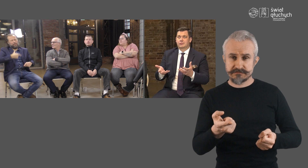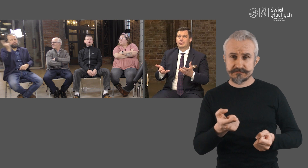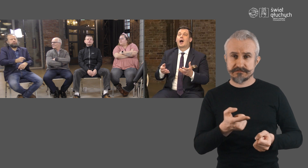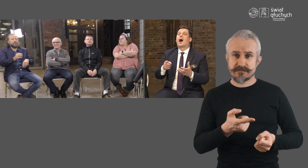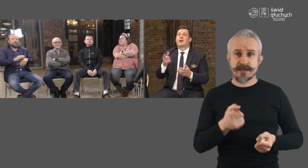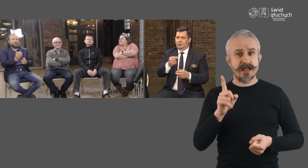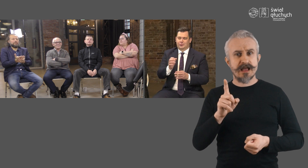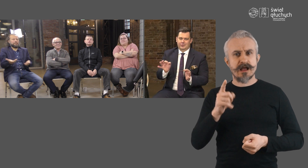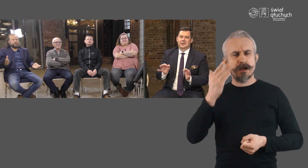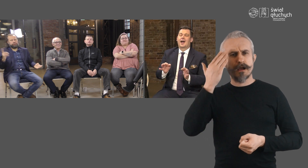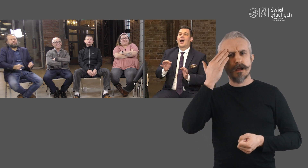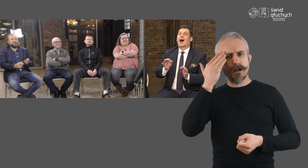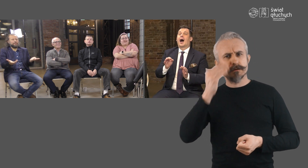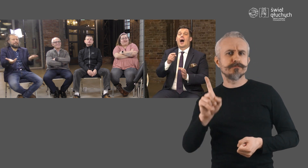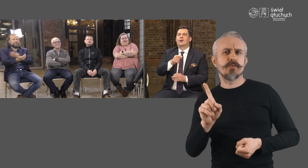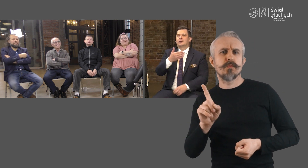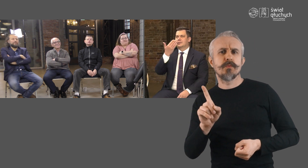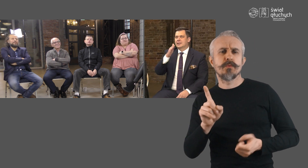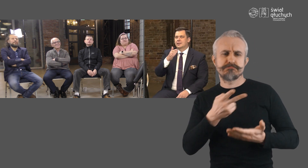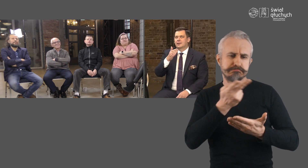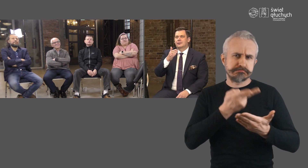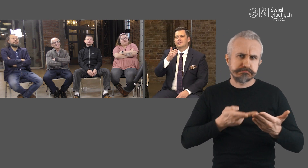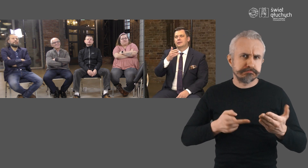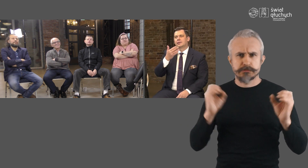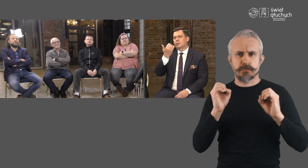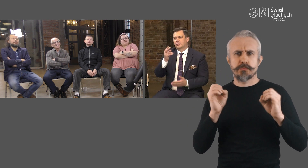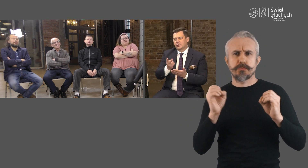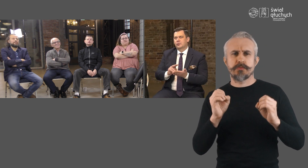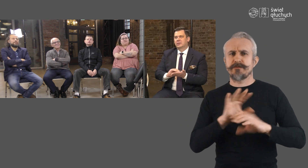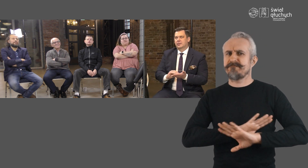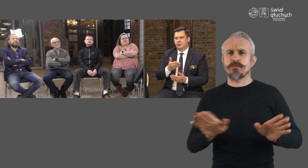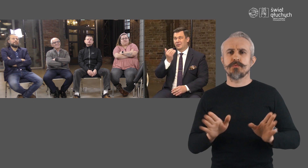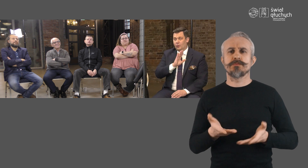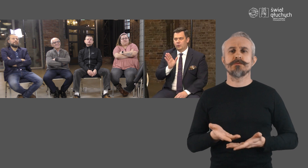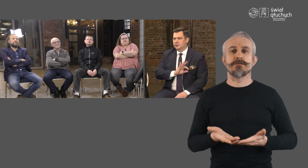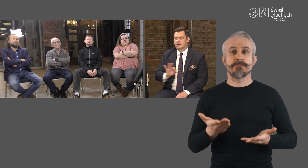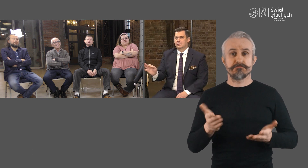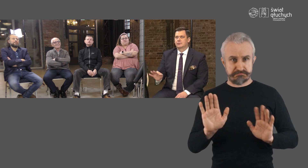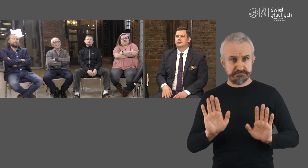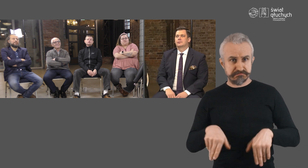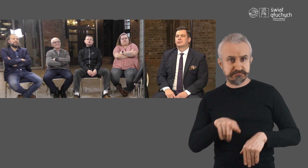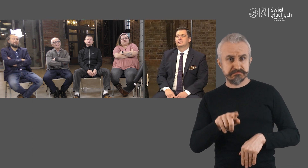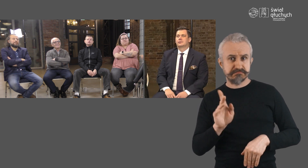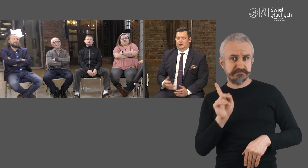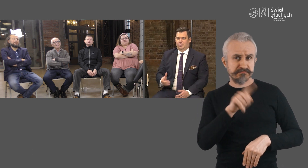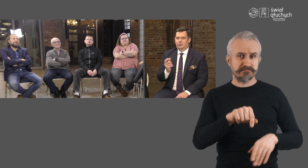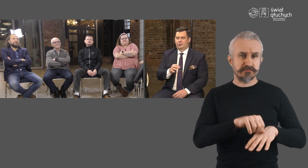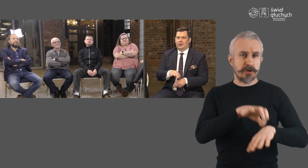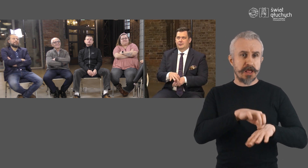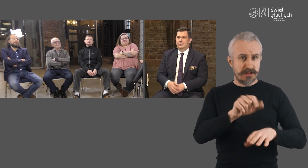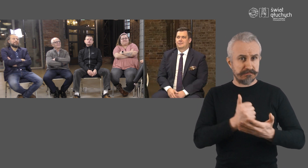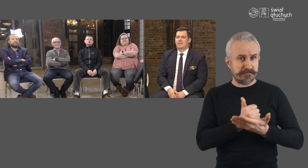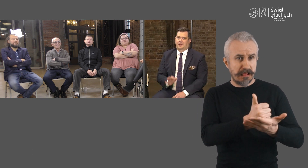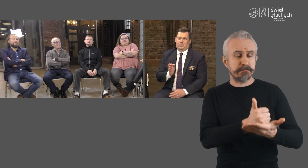Chciałbym pójść do lekarza. Ale on Tak, chciałbym pójść do lekarza nie umie głuchego. czytać, pisać, nie umie w ogóle nic. Chciałbyś